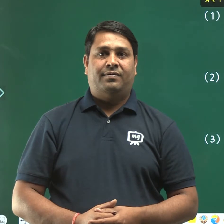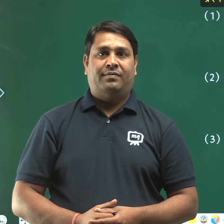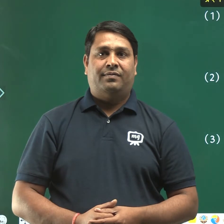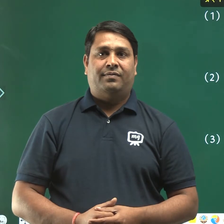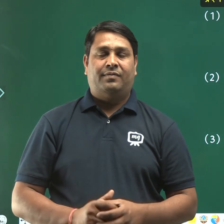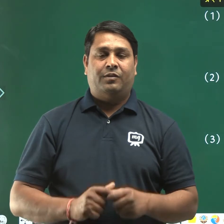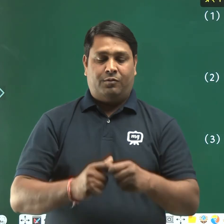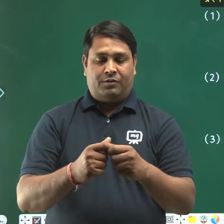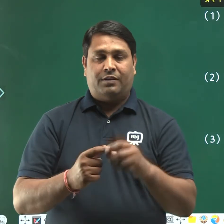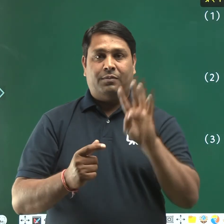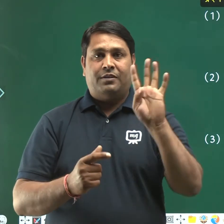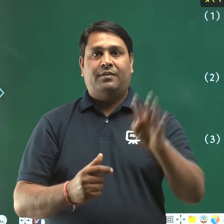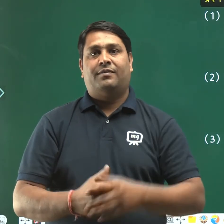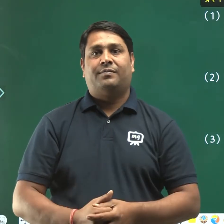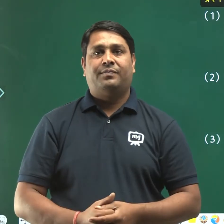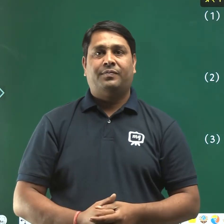प्रश्न नंबर 4,